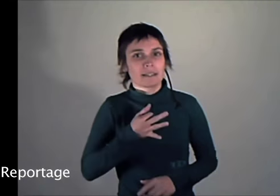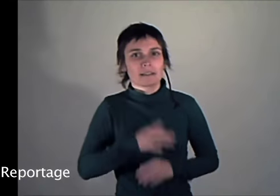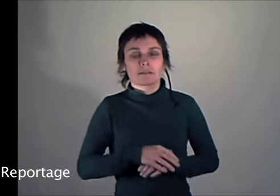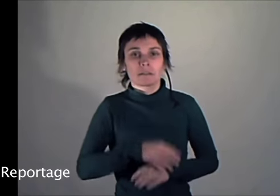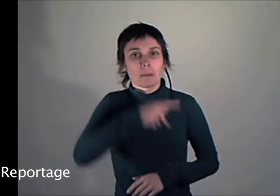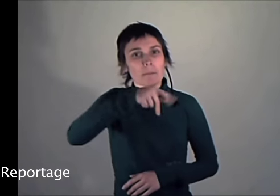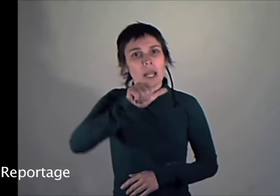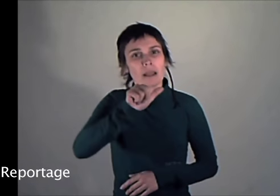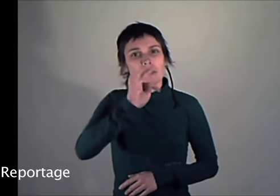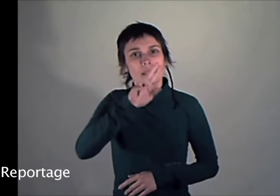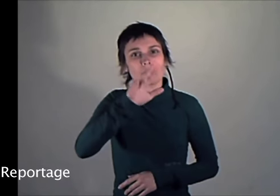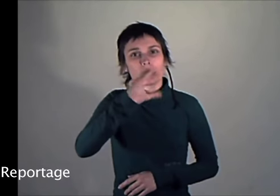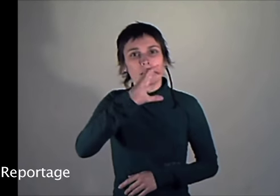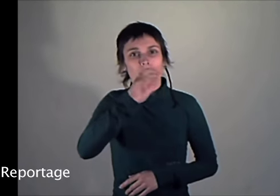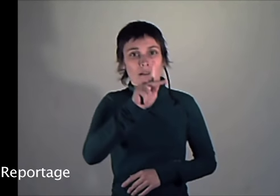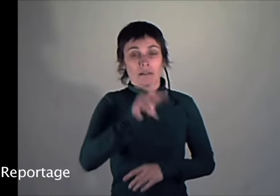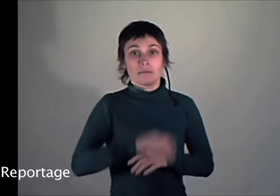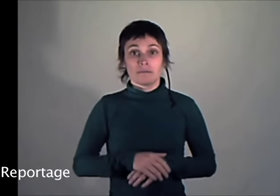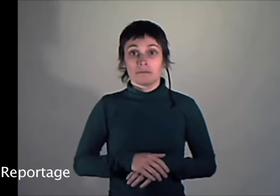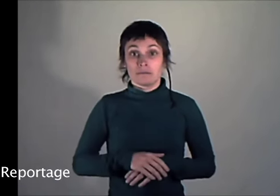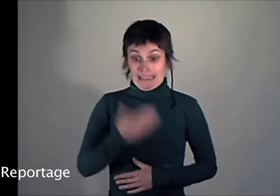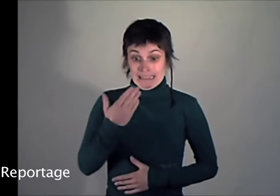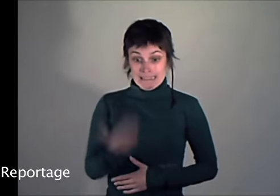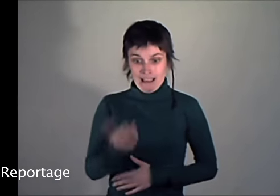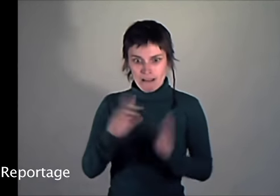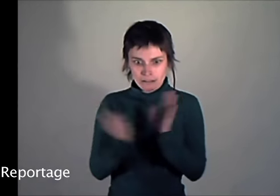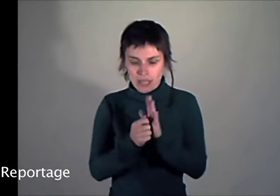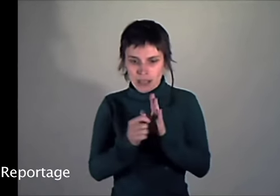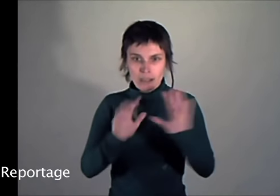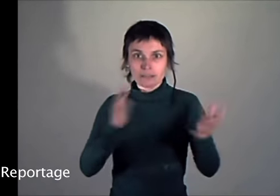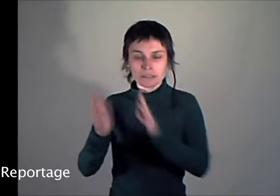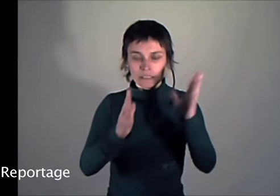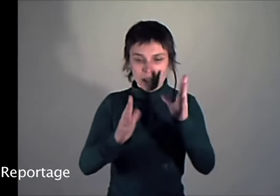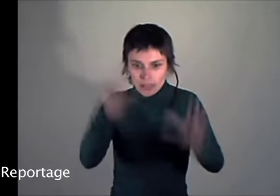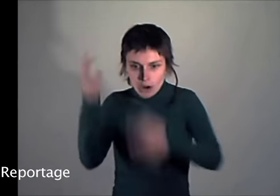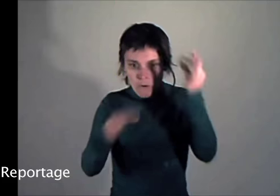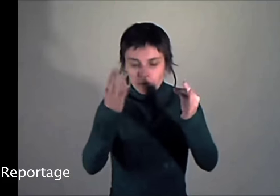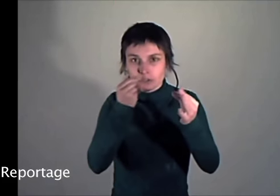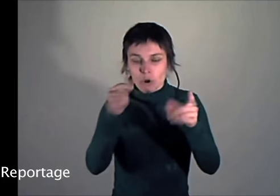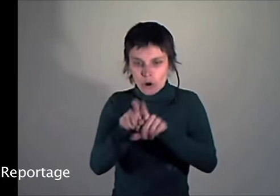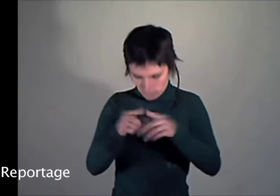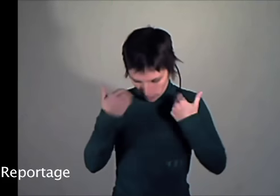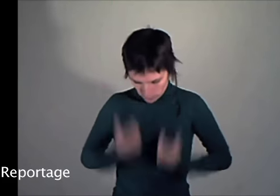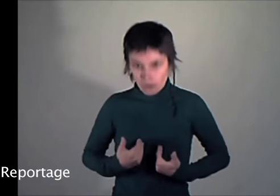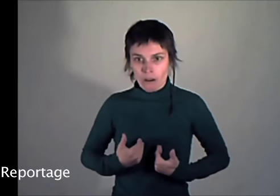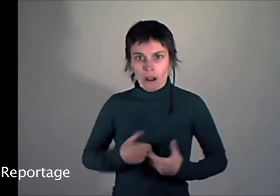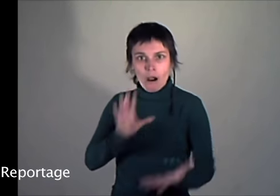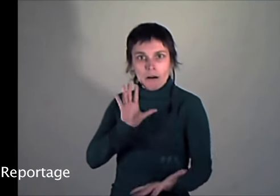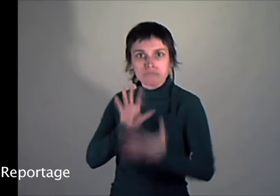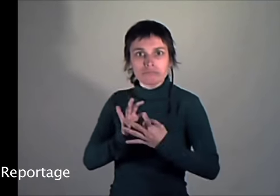visuelle du son, en fait. Mais c'est les fréquences. Voilà. Patrick. Et du coup, quand on trouve la langue des signes, c'est une sorte de découverte et de